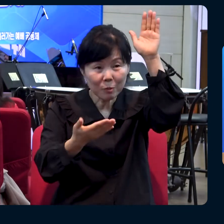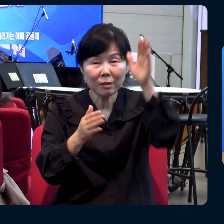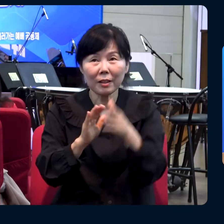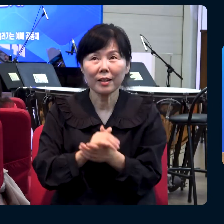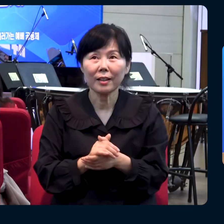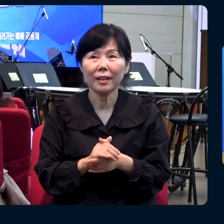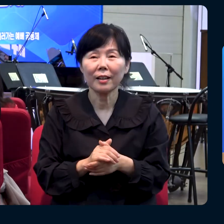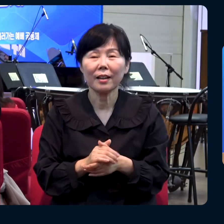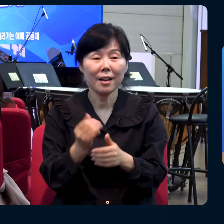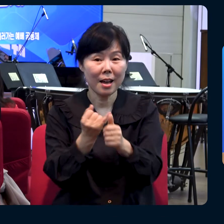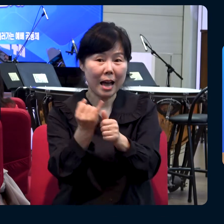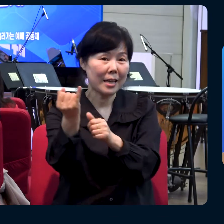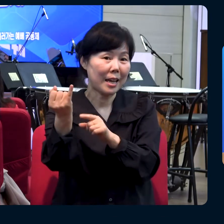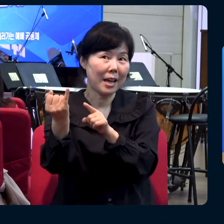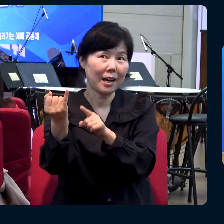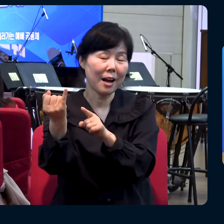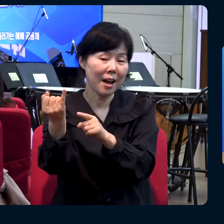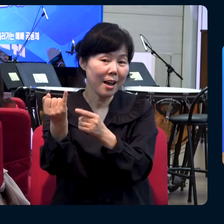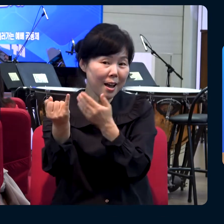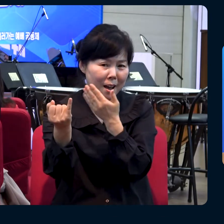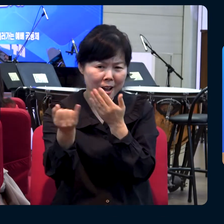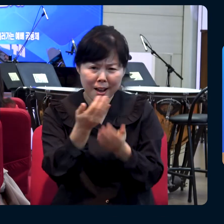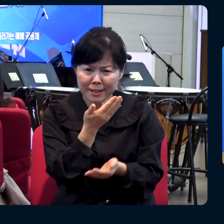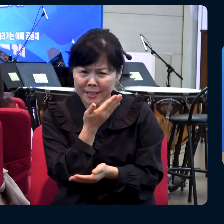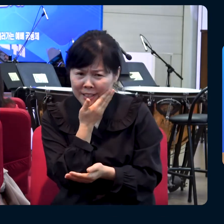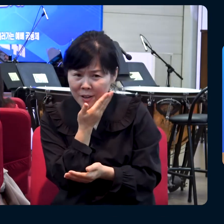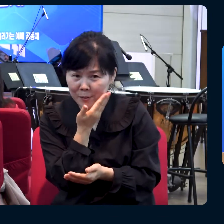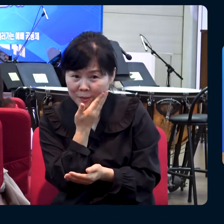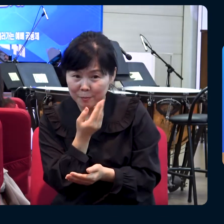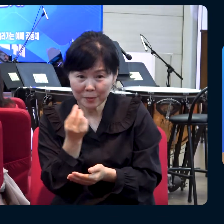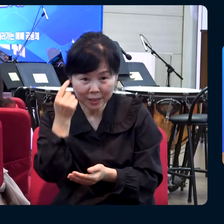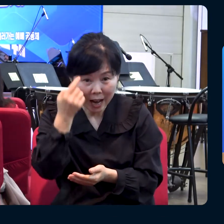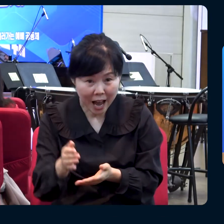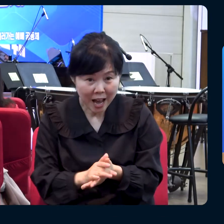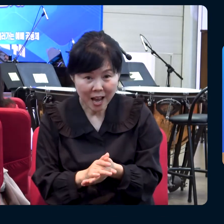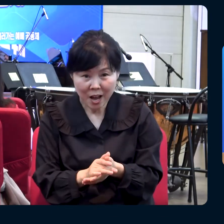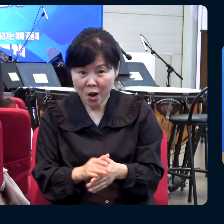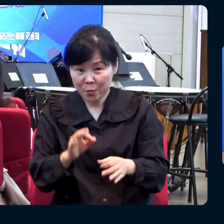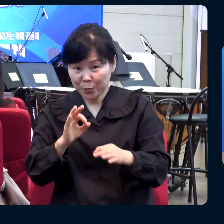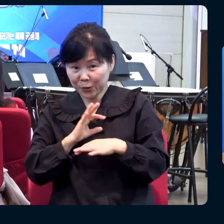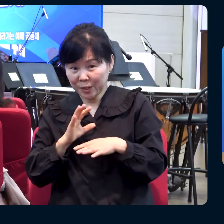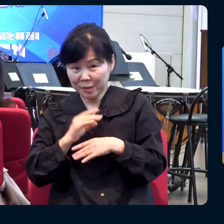해주시기 바라요. 아내가 귀여워요 무서워요?